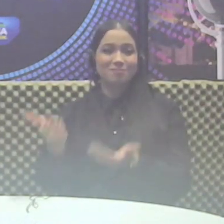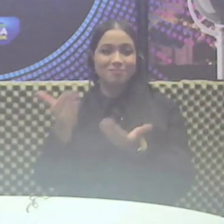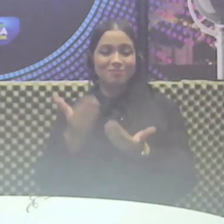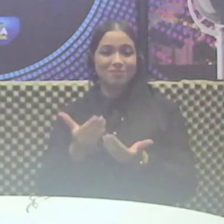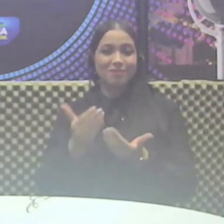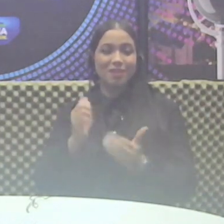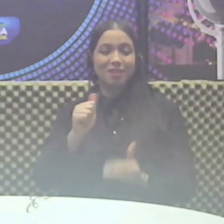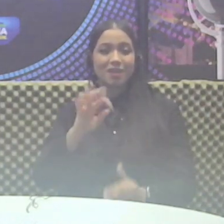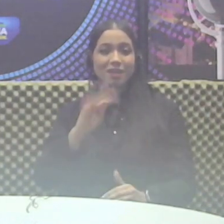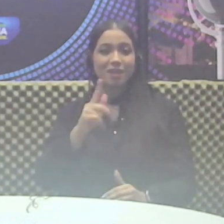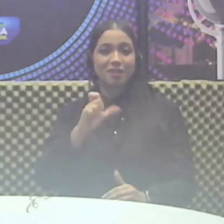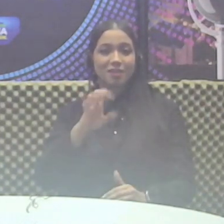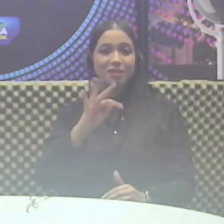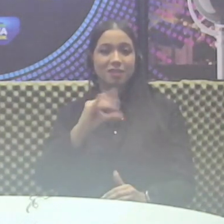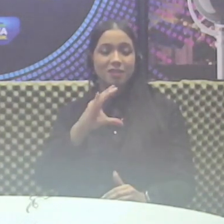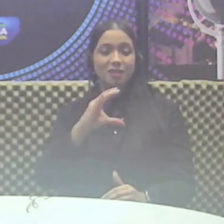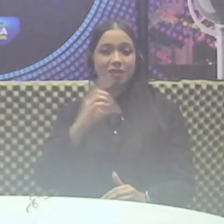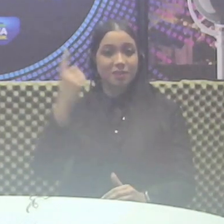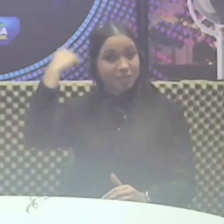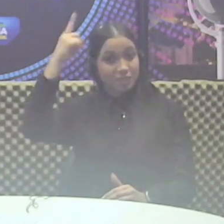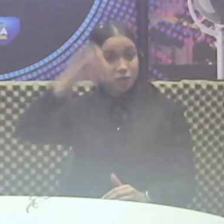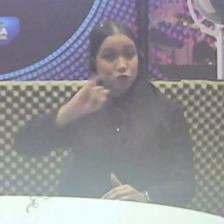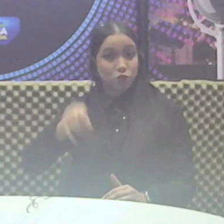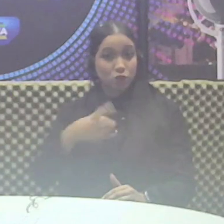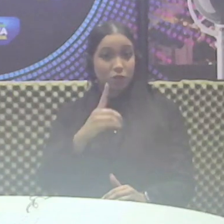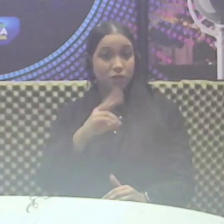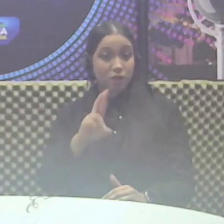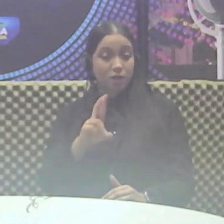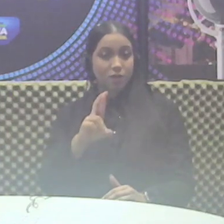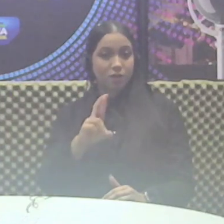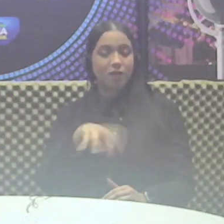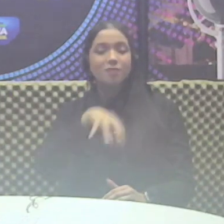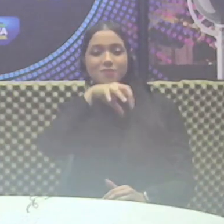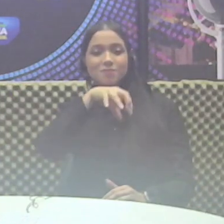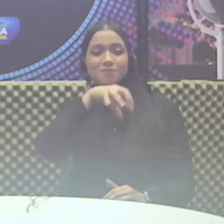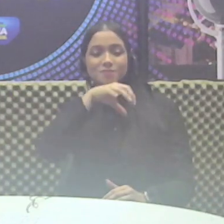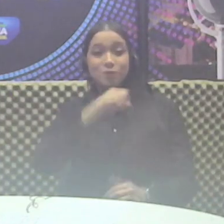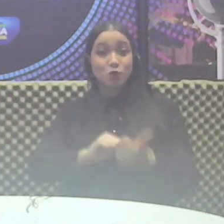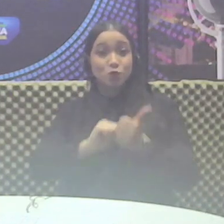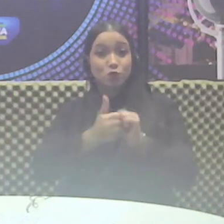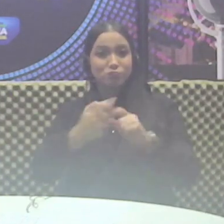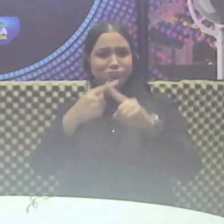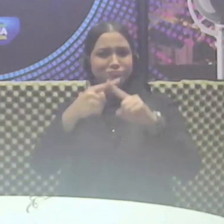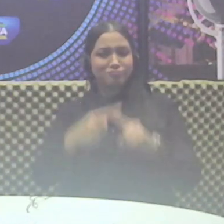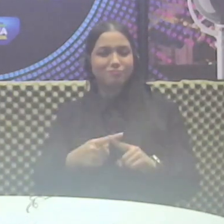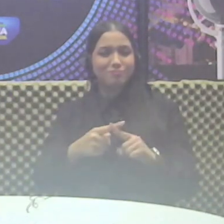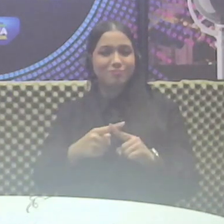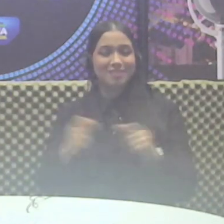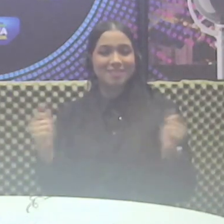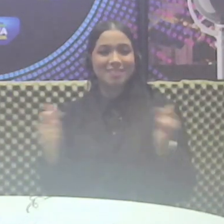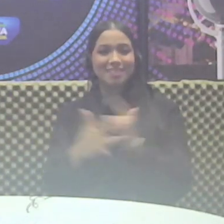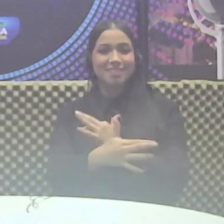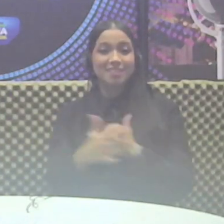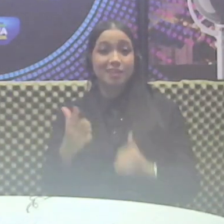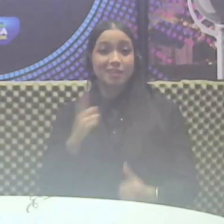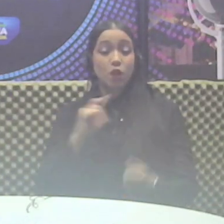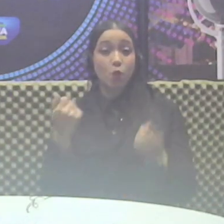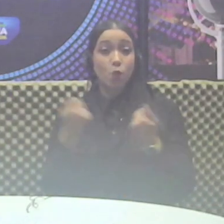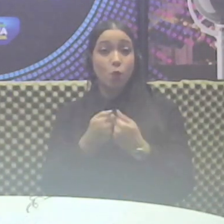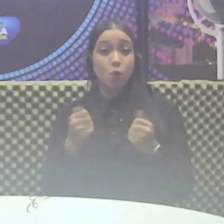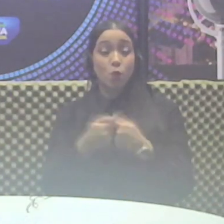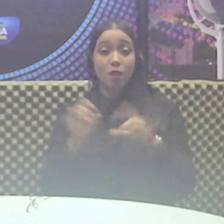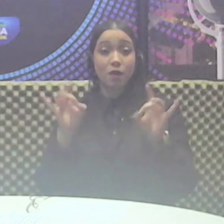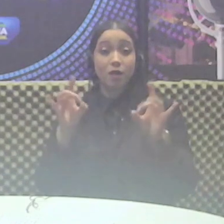João del Rei, também no Estádio Parque do Sabiá. Para esta partida, a CETRAN vai colocar a linha especial